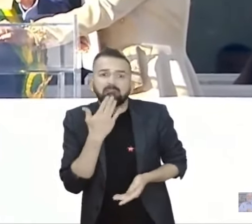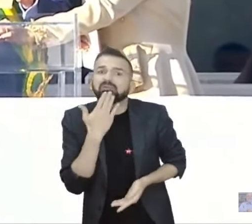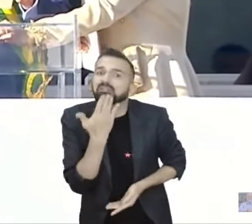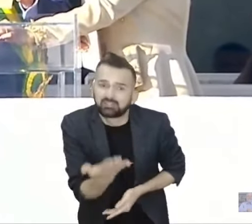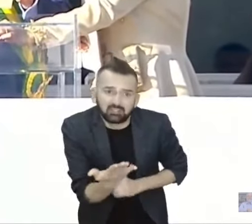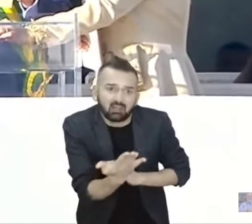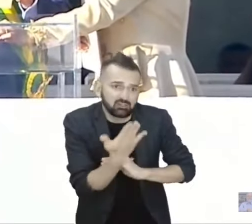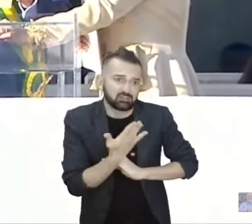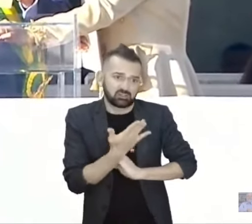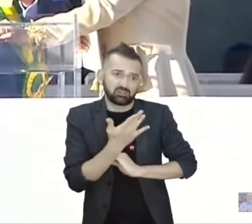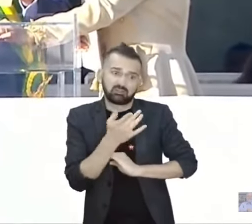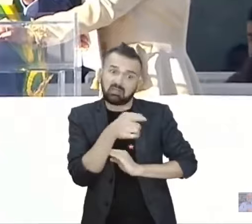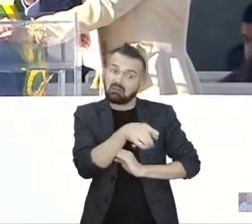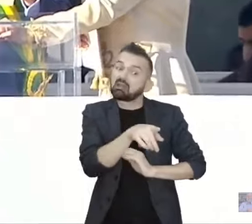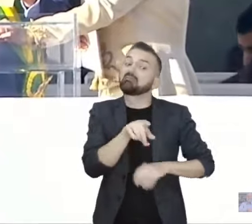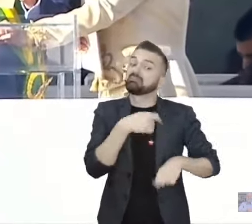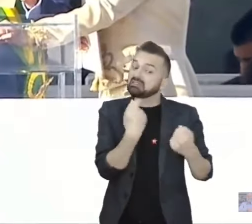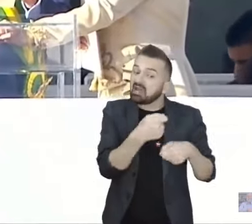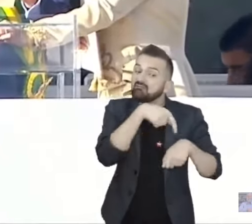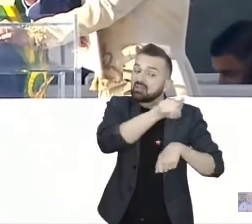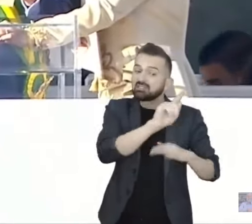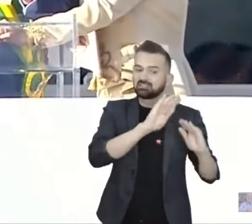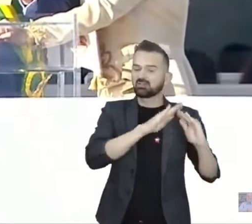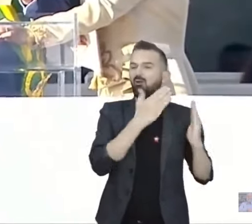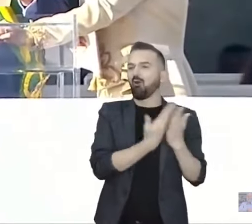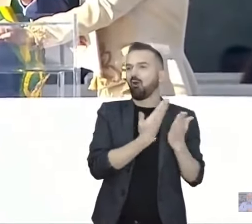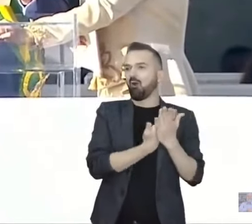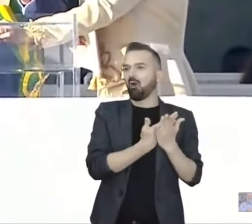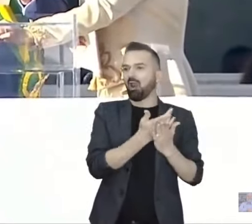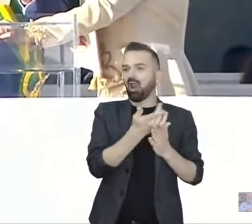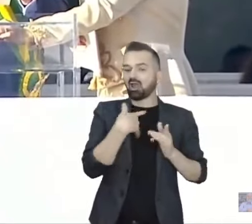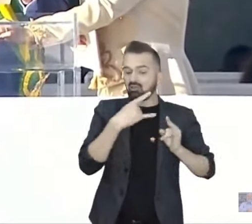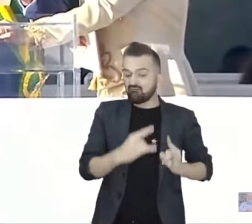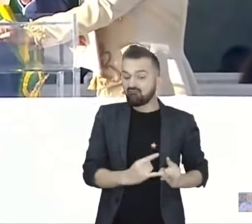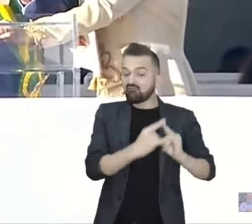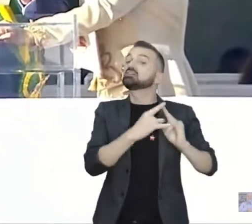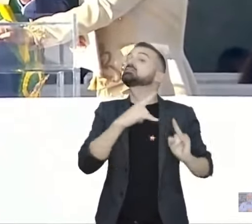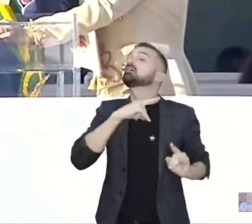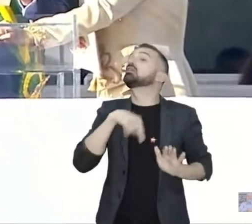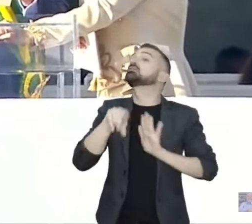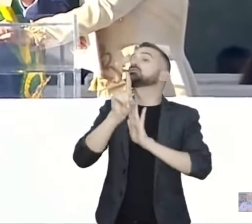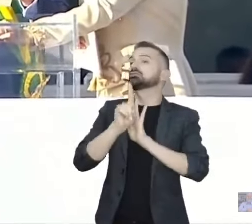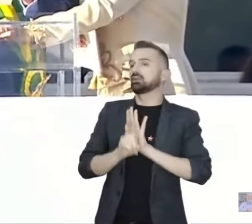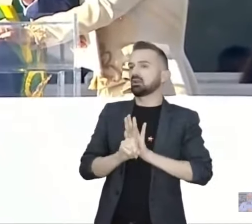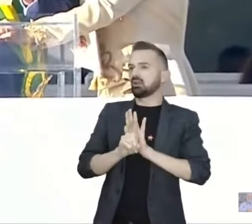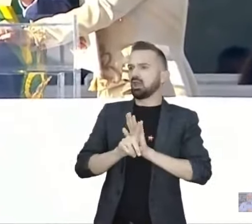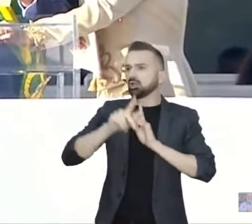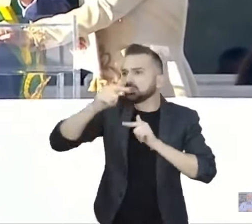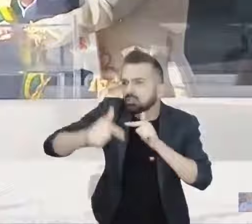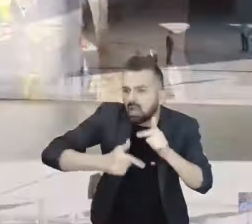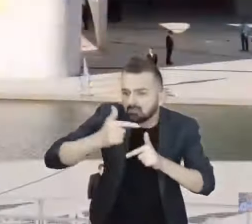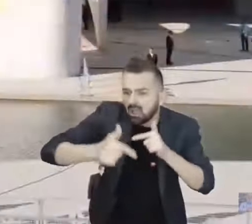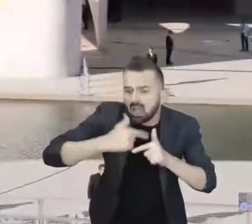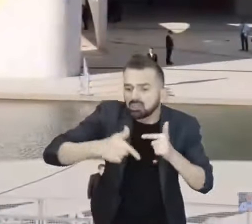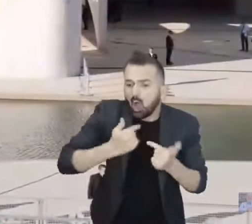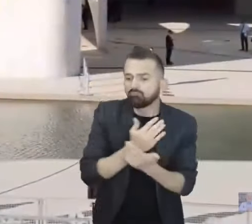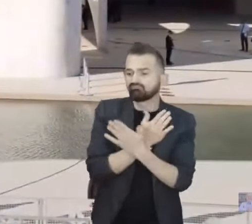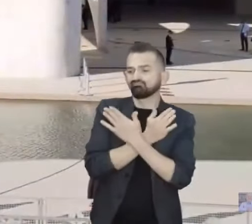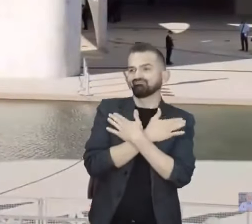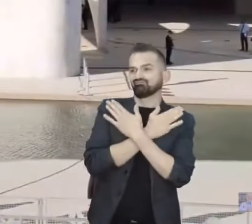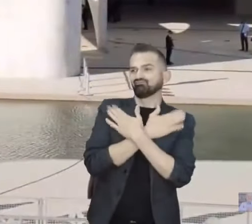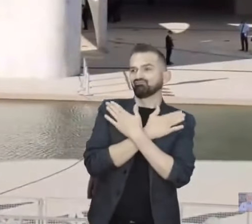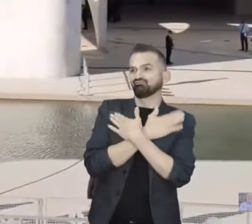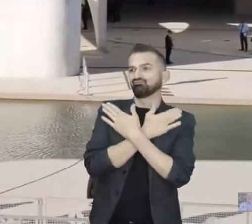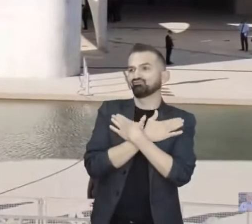vivendo plenamente a infância que tem direito. Trabalhadores e trabalhadoras desempregados, exibindo nos